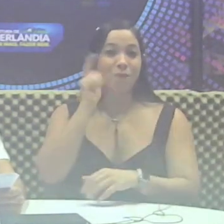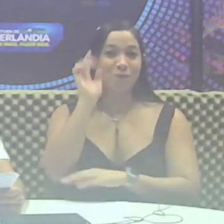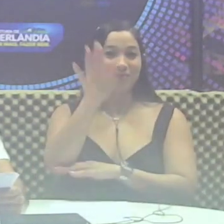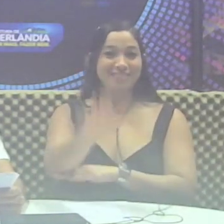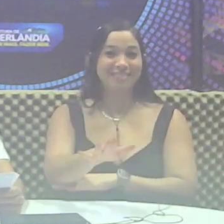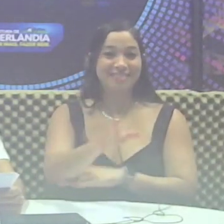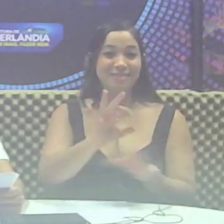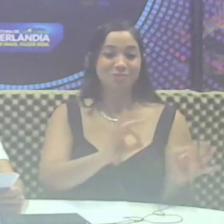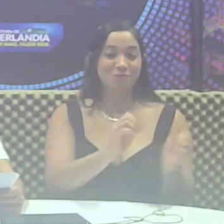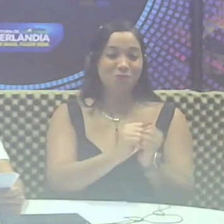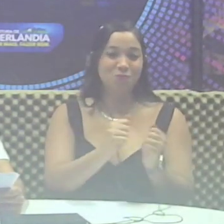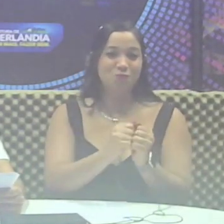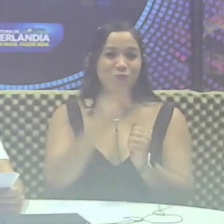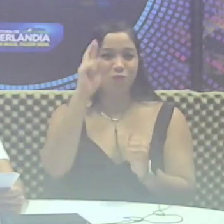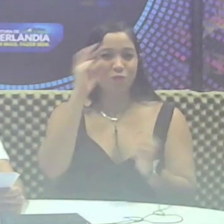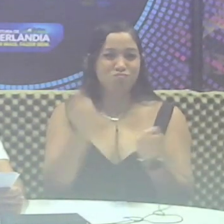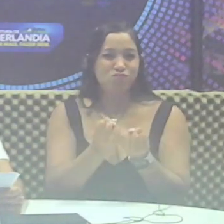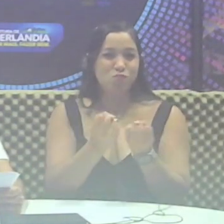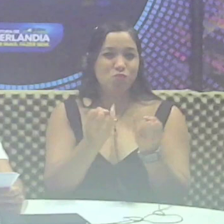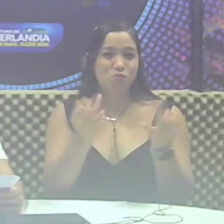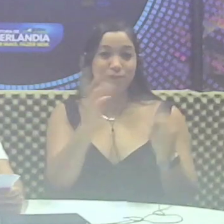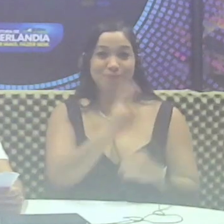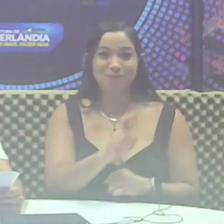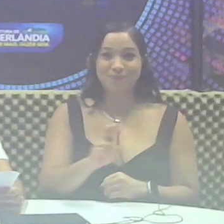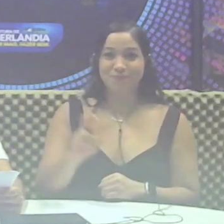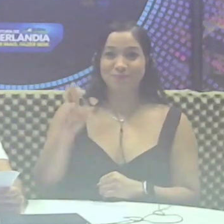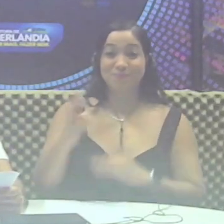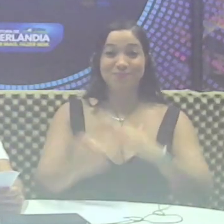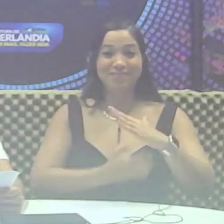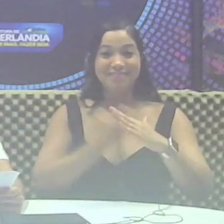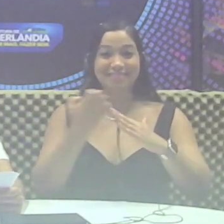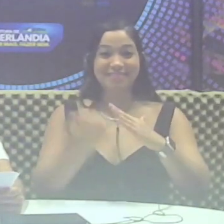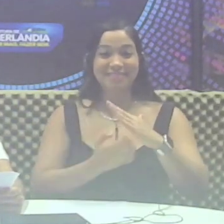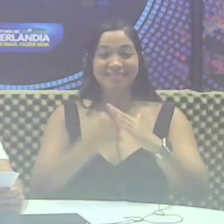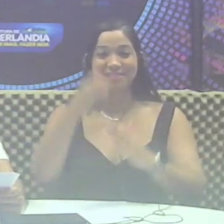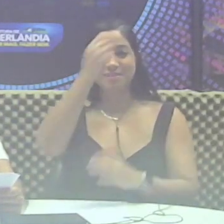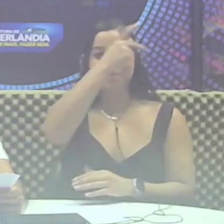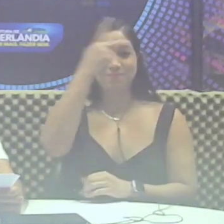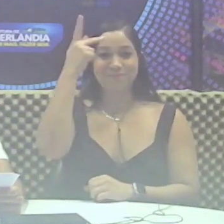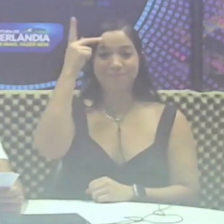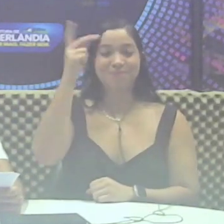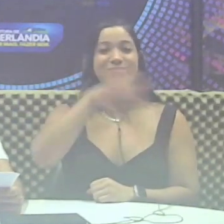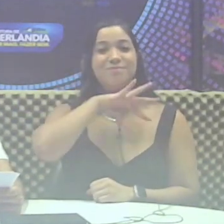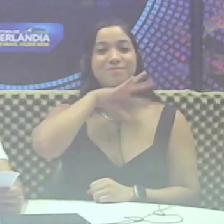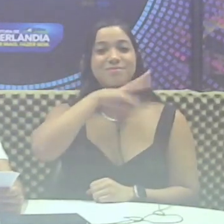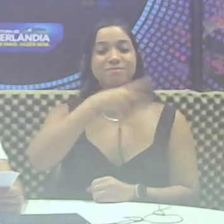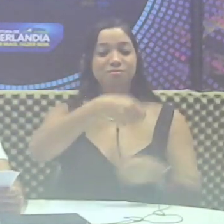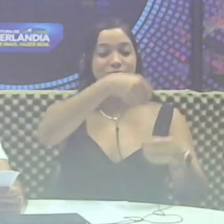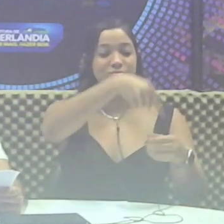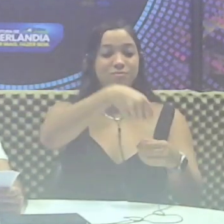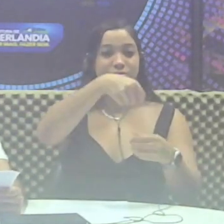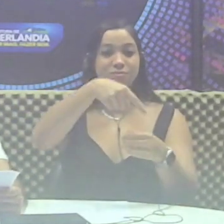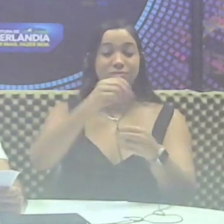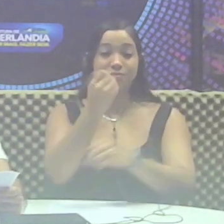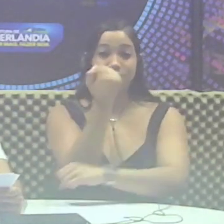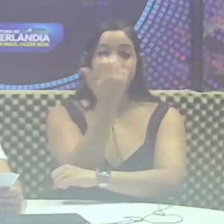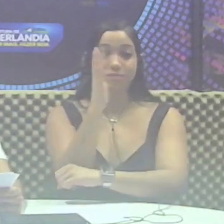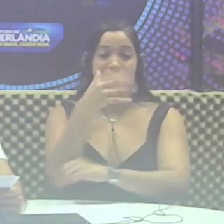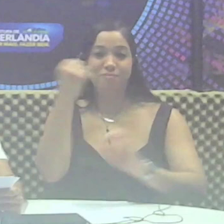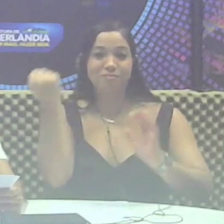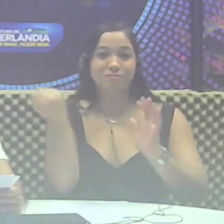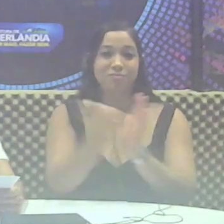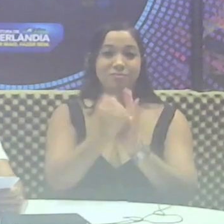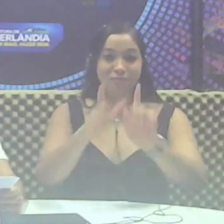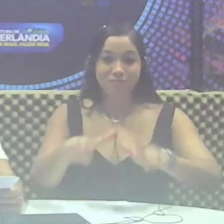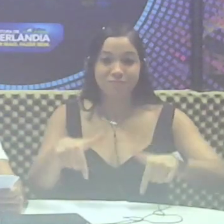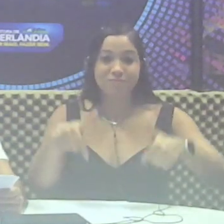ontem, acompanhado de diversas autoridades e representantes da multinacional, o prefeito Odelmo Leão realizou o plantio de uma muda como marco da